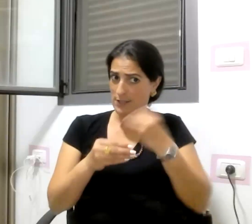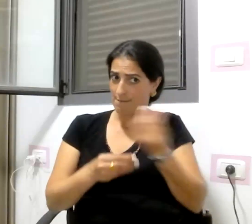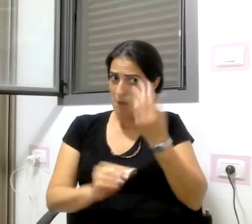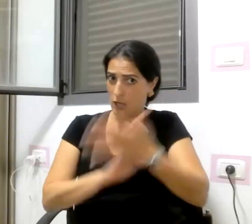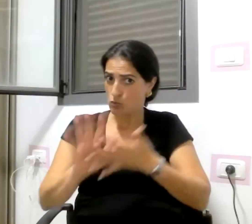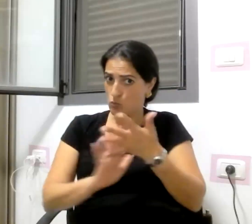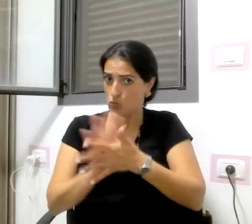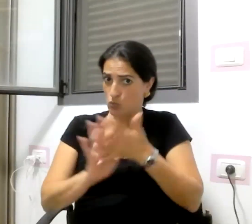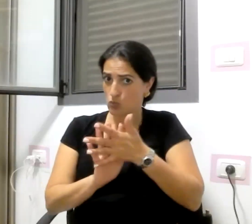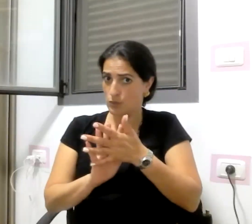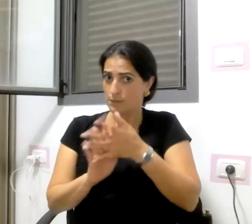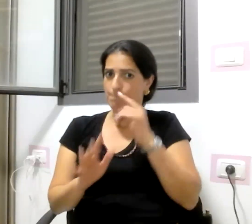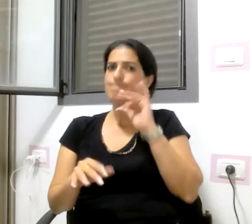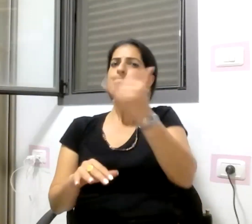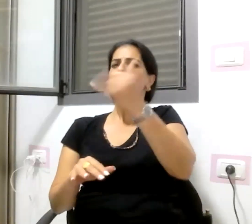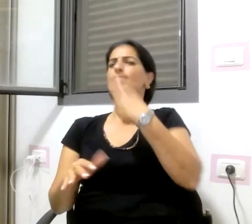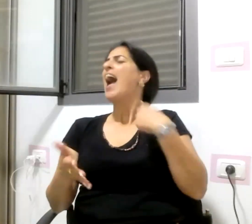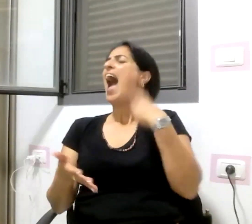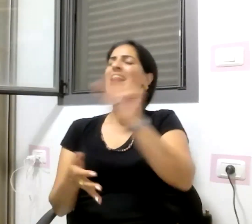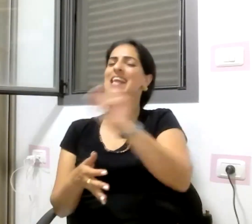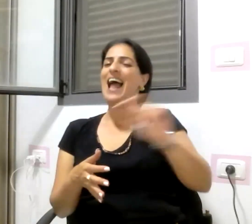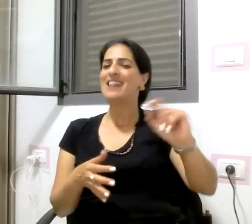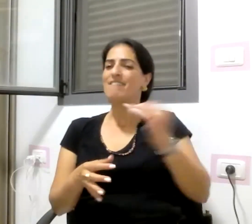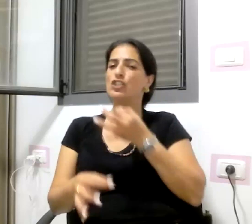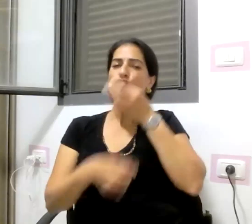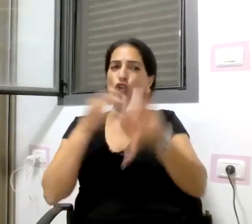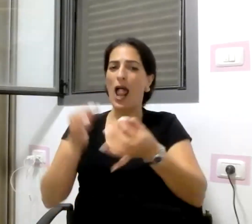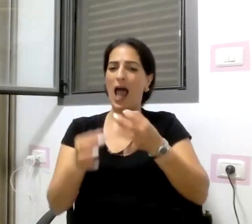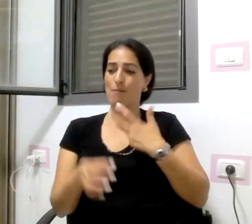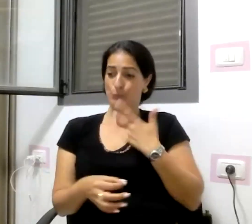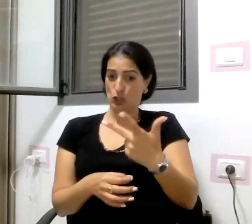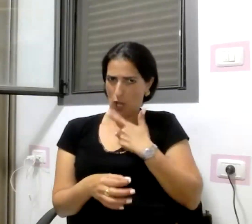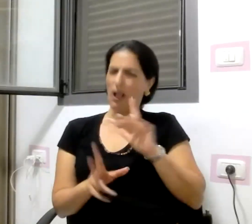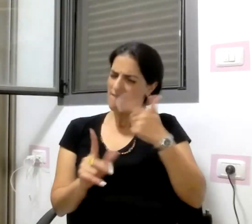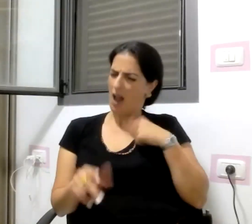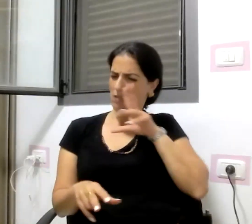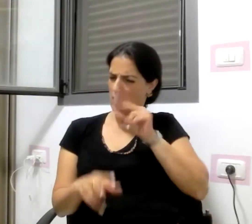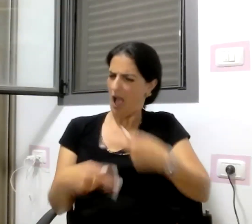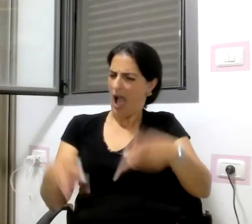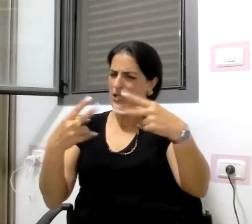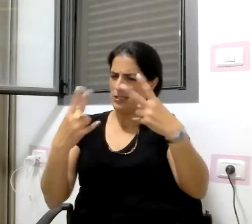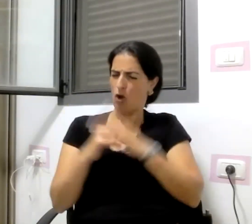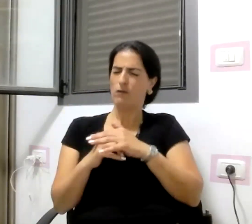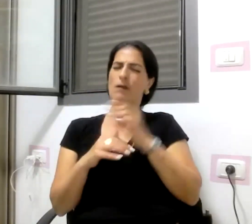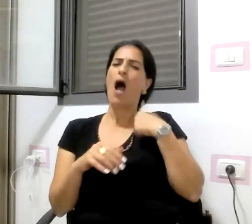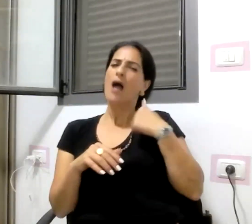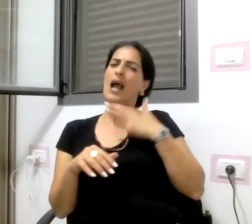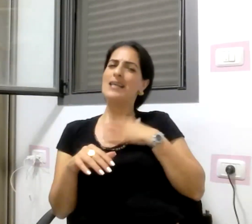אני כתבתי בצ' את השאלה אבל אני אחזור עליה אני רציתי להתייחס למה שאיננה כתבה